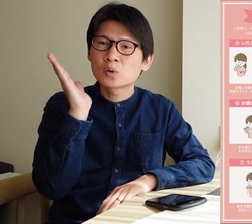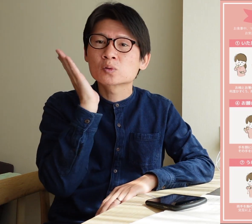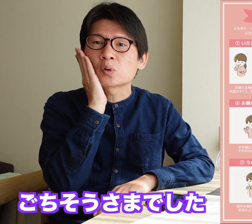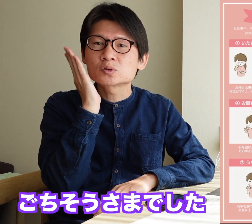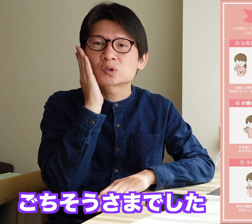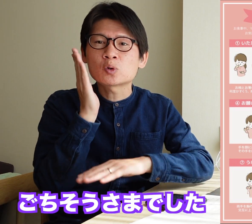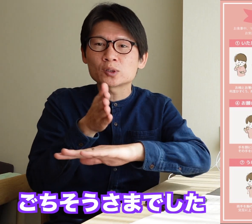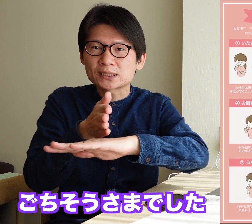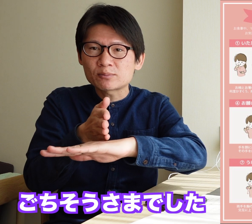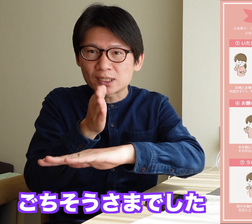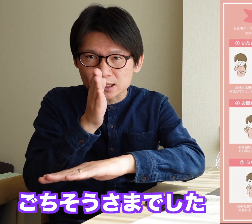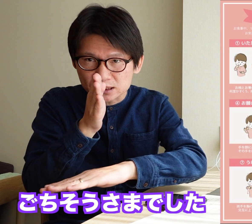ごちそうさまでした。